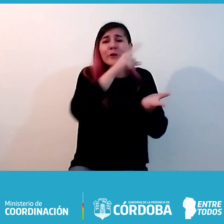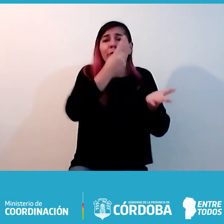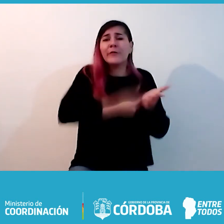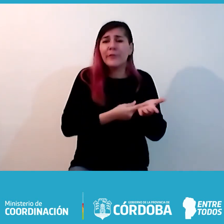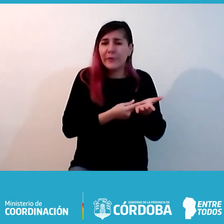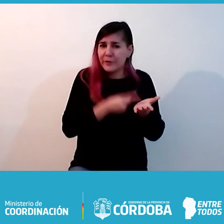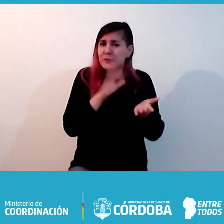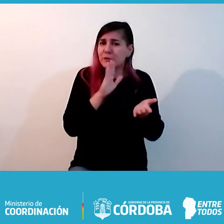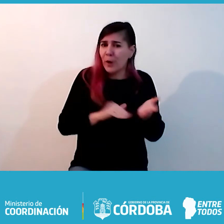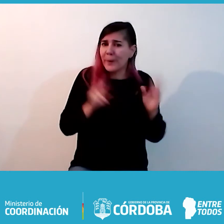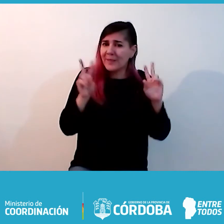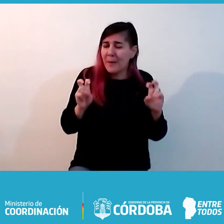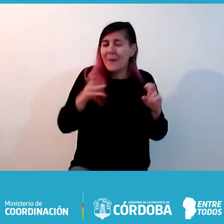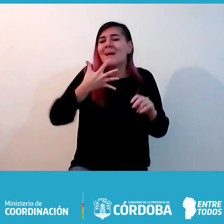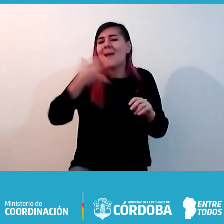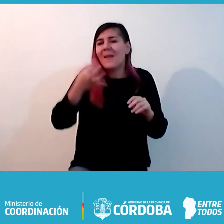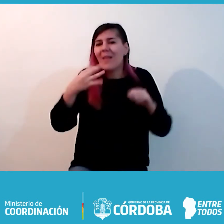respecto. Es una realidad la ruta